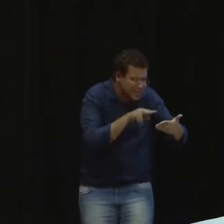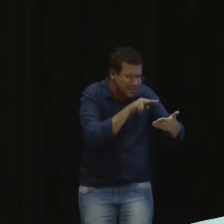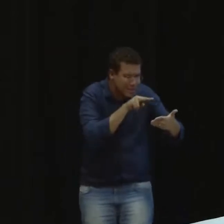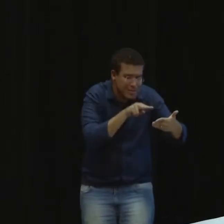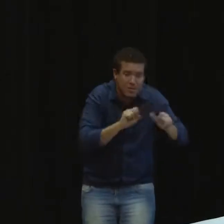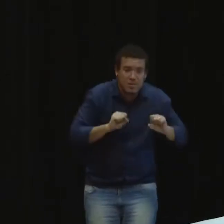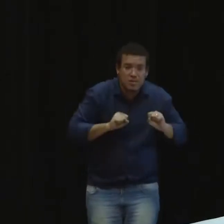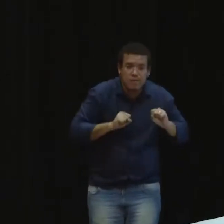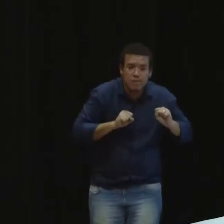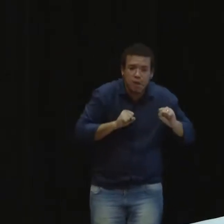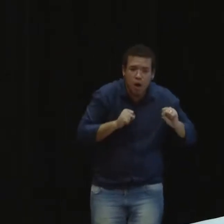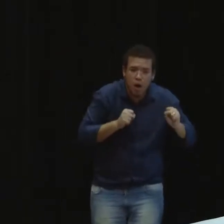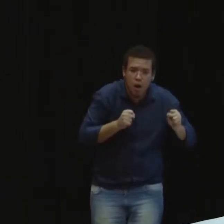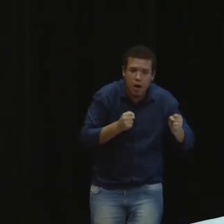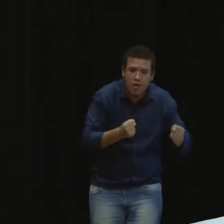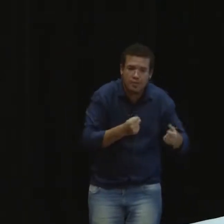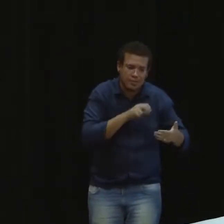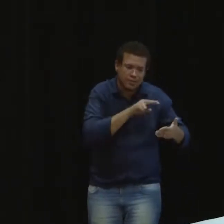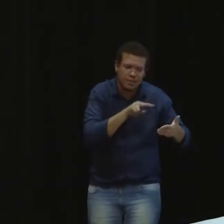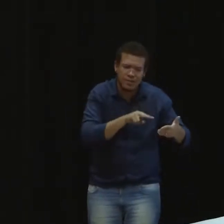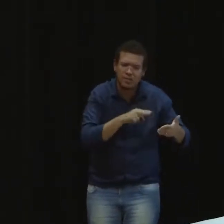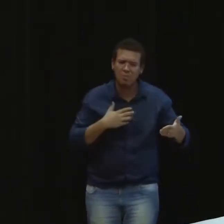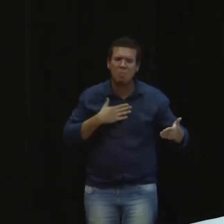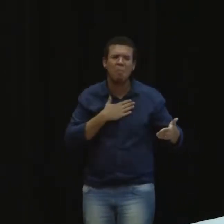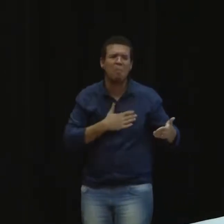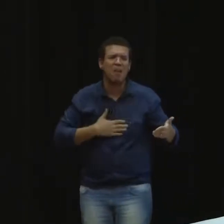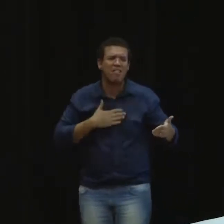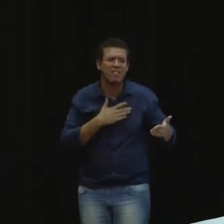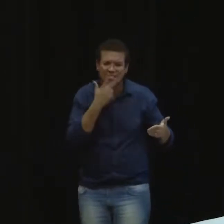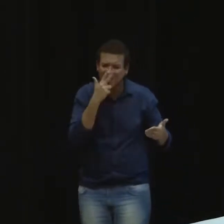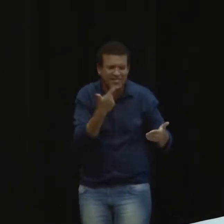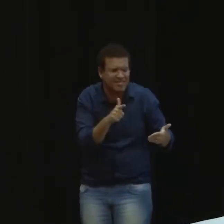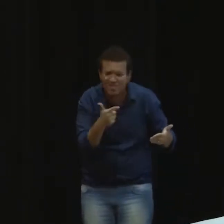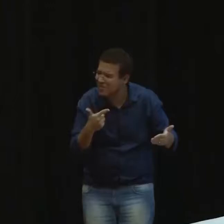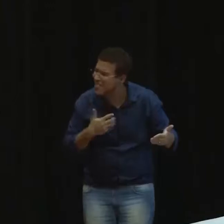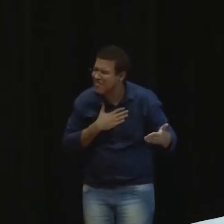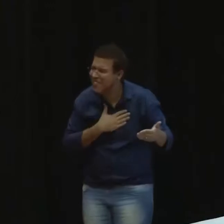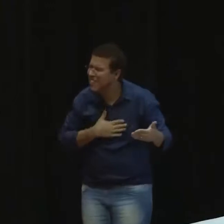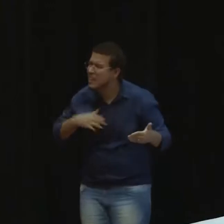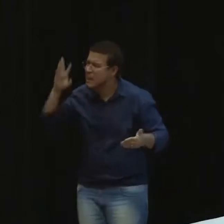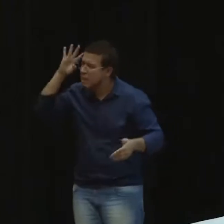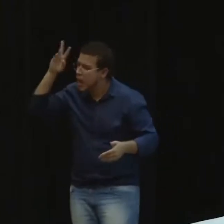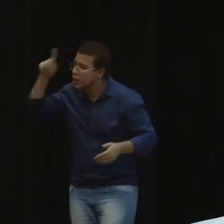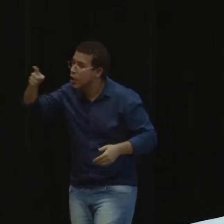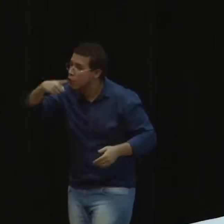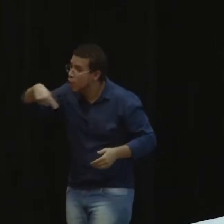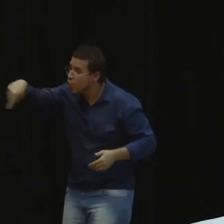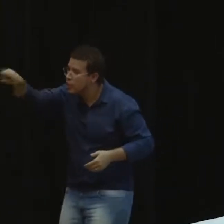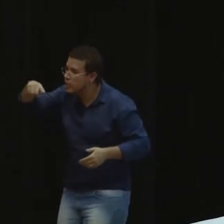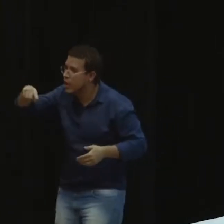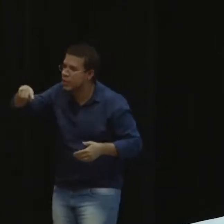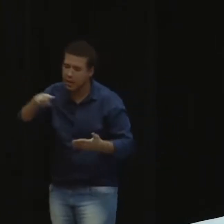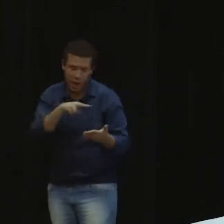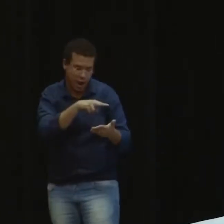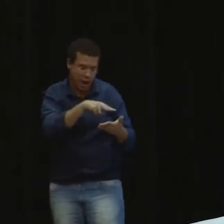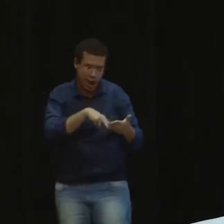mundo imaginário? Isso demanda um esforço de leitura e a impressão que dá é que não há prazer. Porque